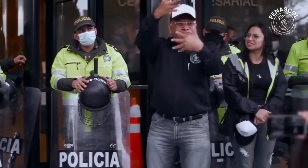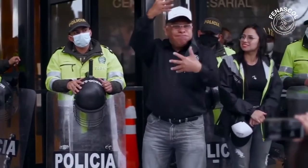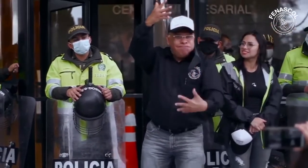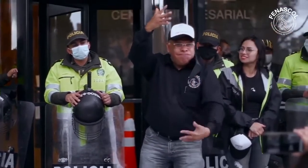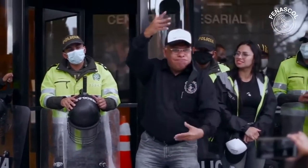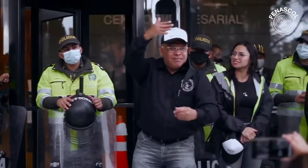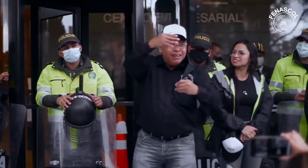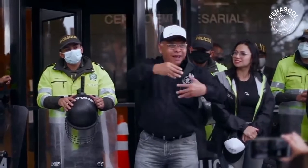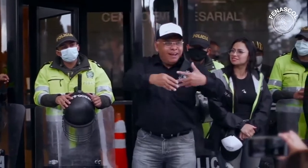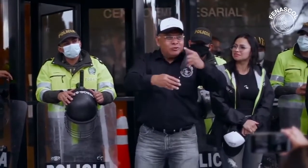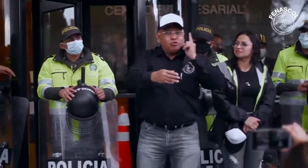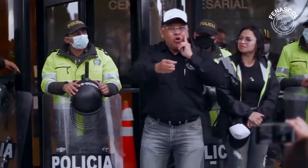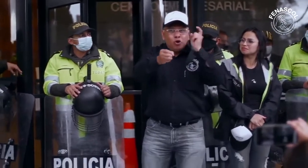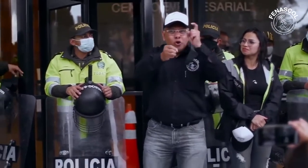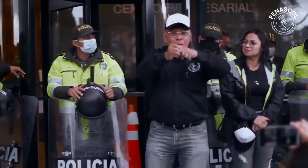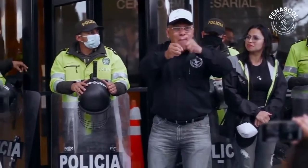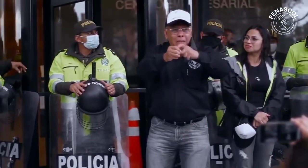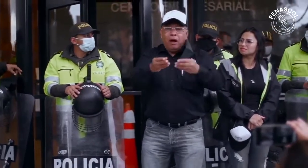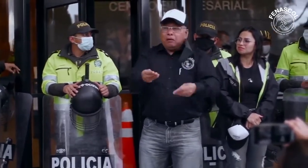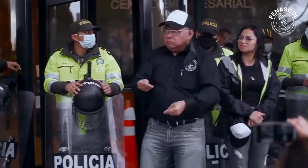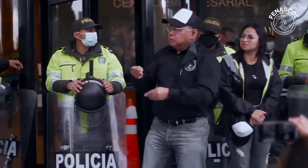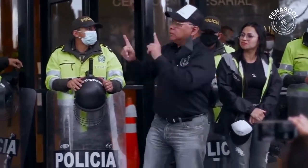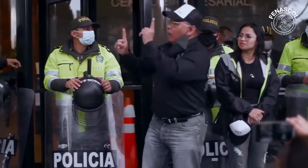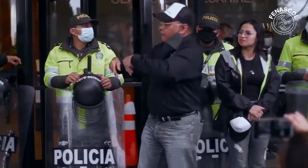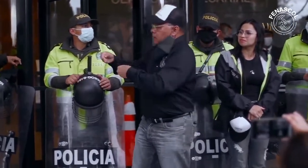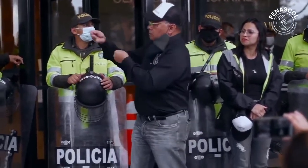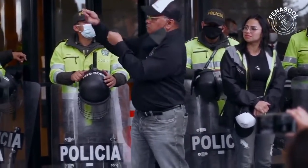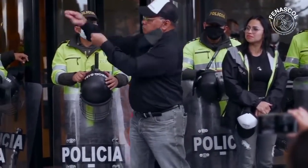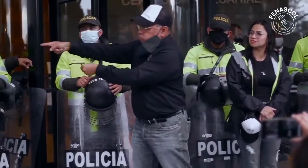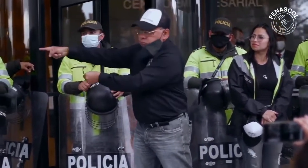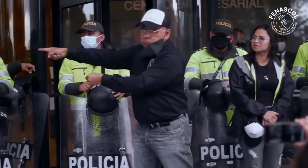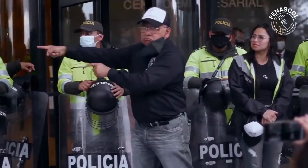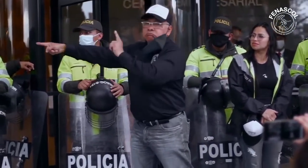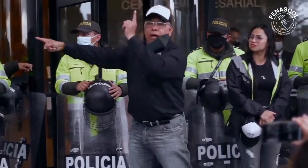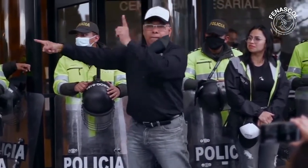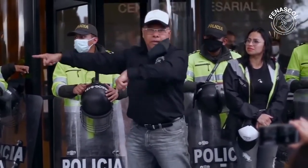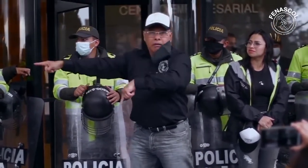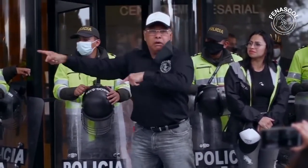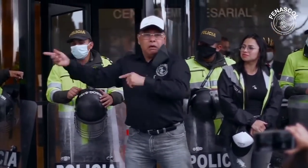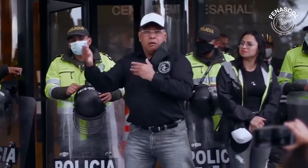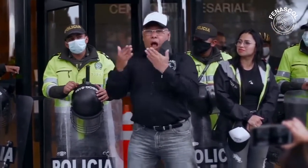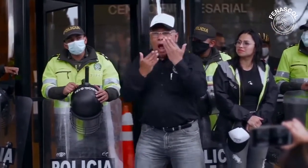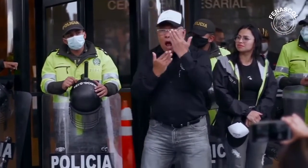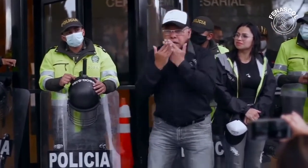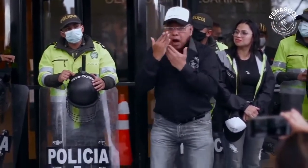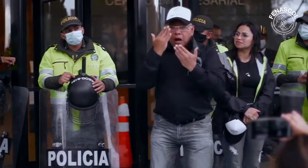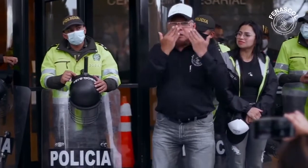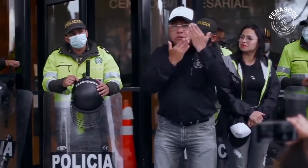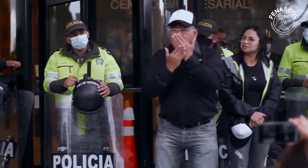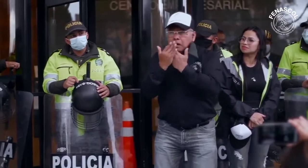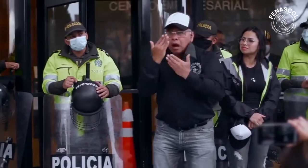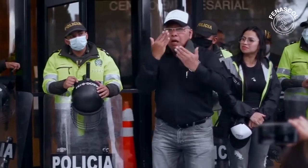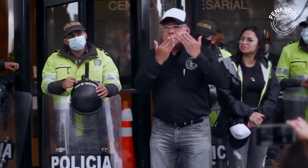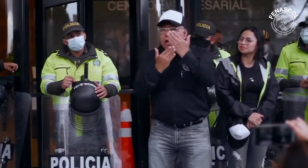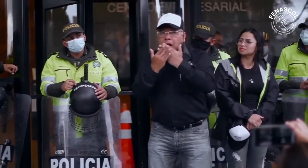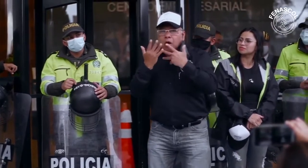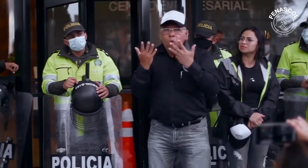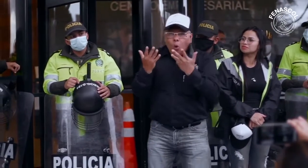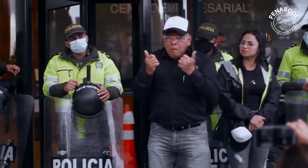Es que estuvimos hablando acerca de esto que tenemos, de esta situación que estamos teniendo con la licencia de conducción, y también